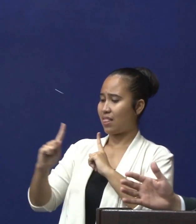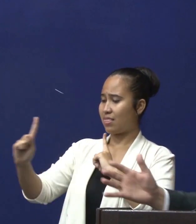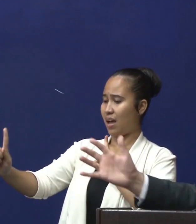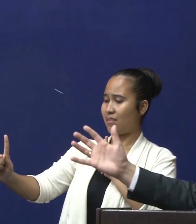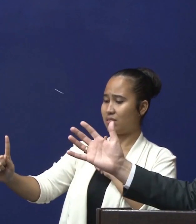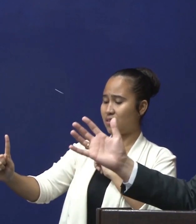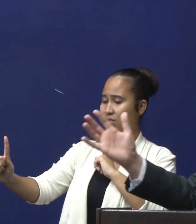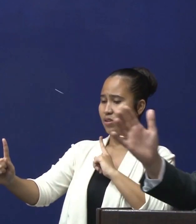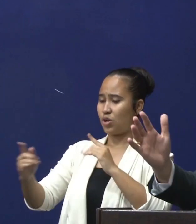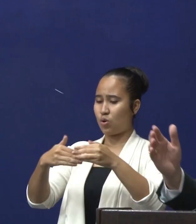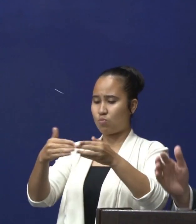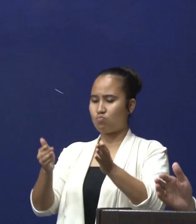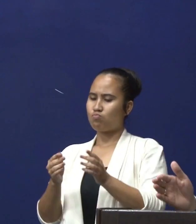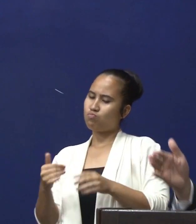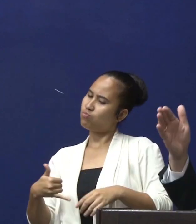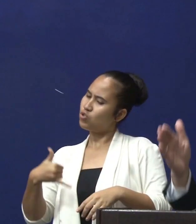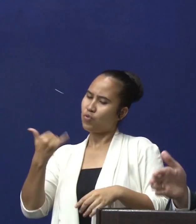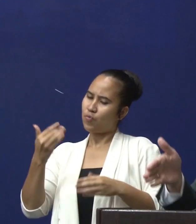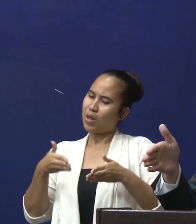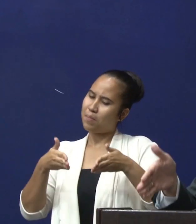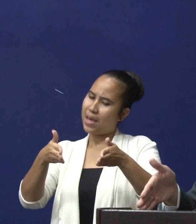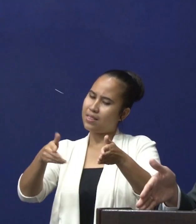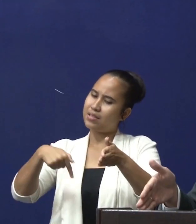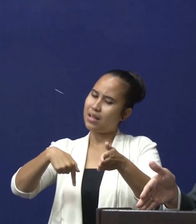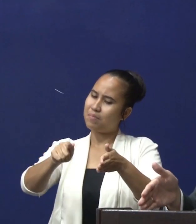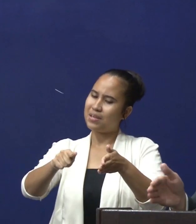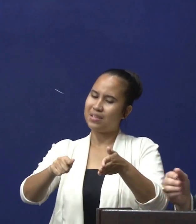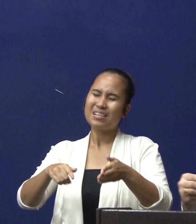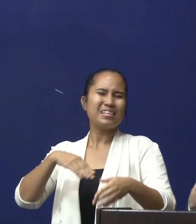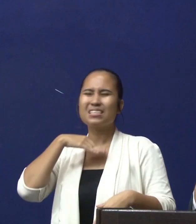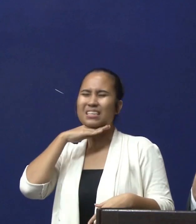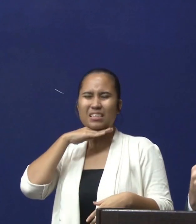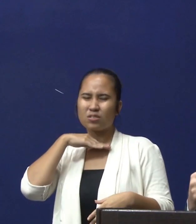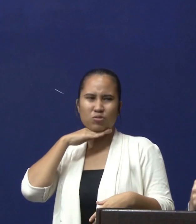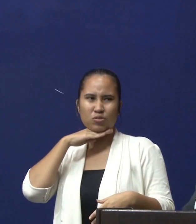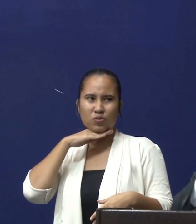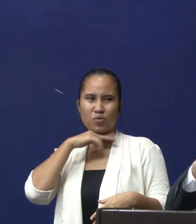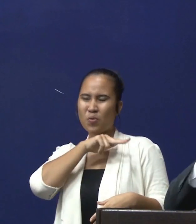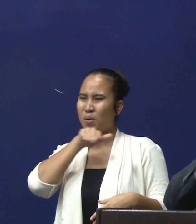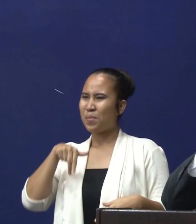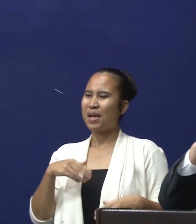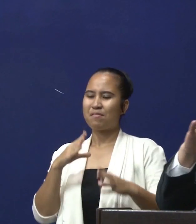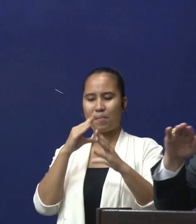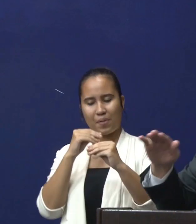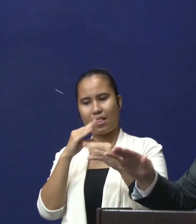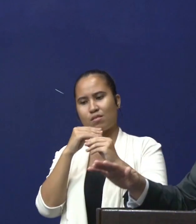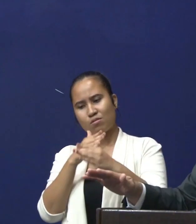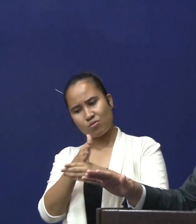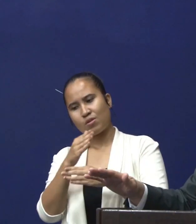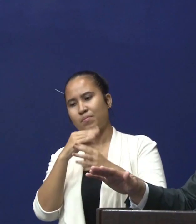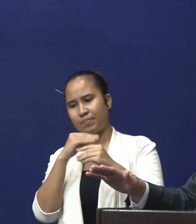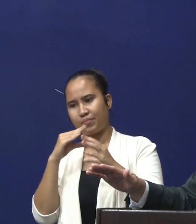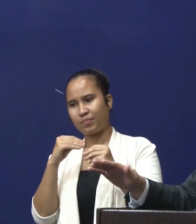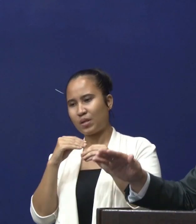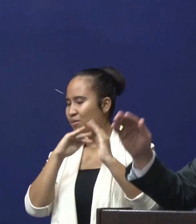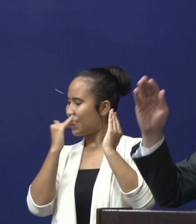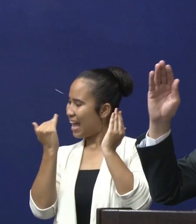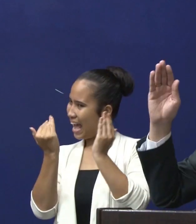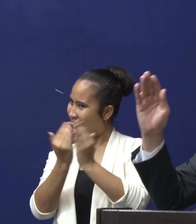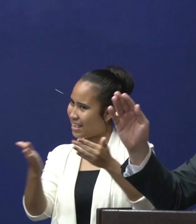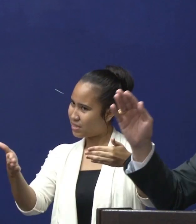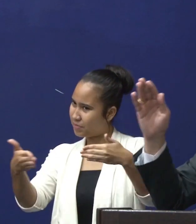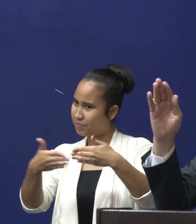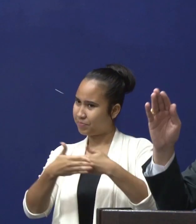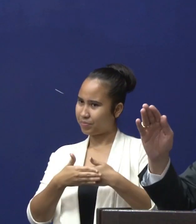maar een deel binnen, we hebben helemaal de tijd teruggebracht, het is niet genoeg. Dus je blijft praten, omdat we nog niet alles afgesloten hebben. Gaan